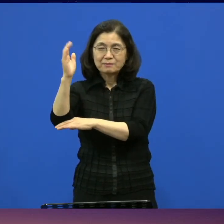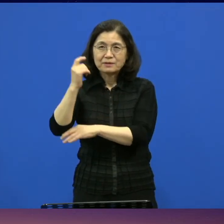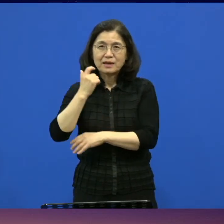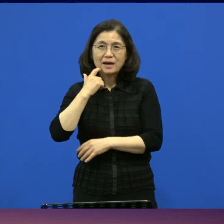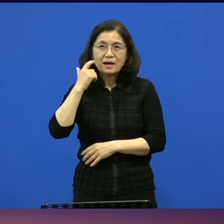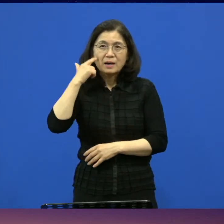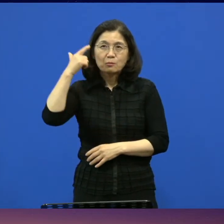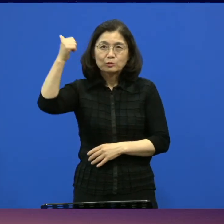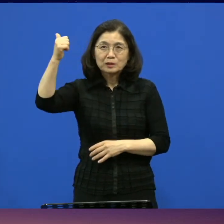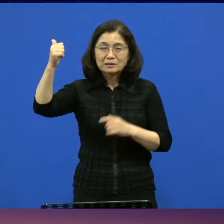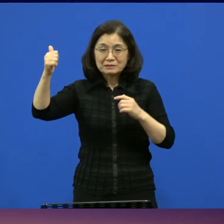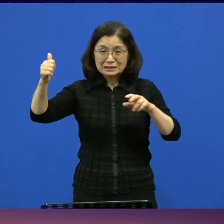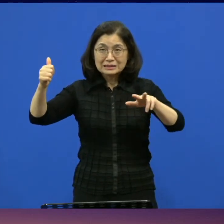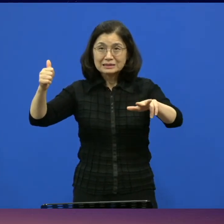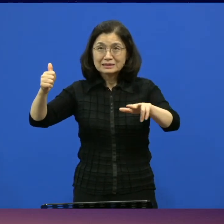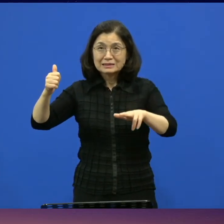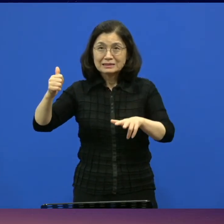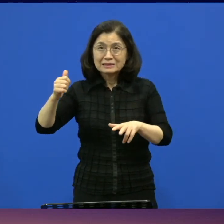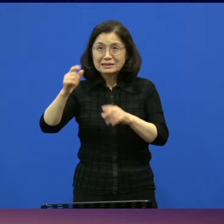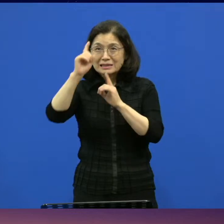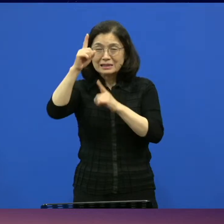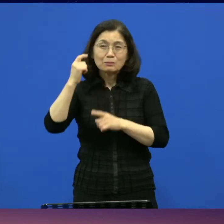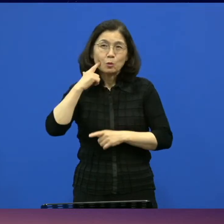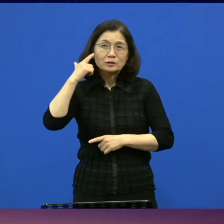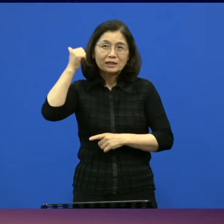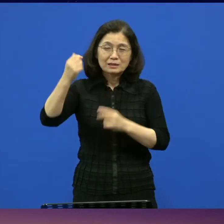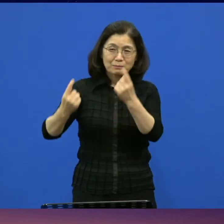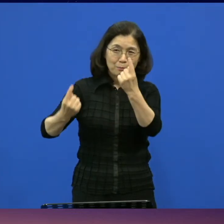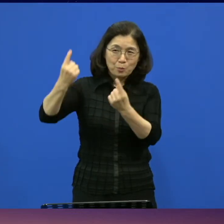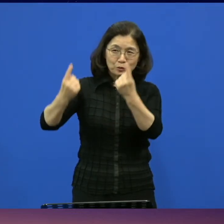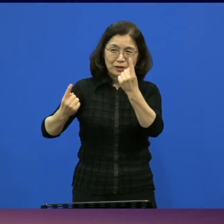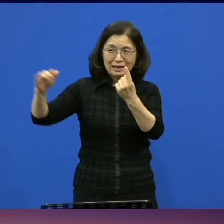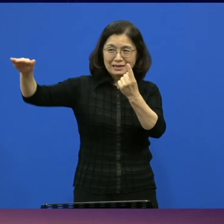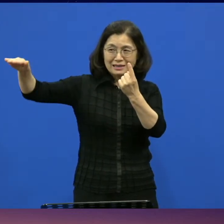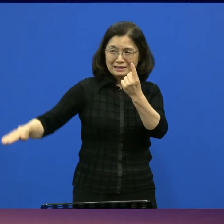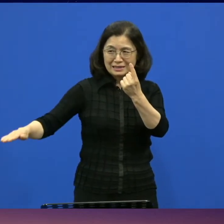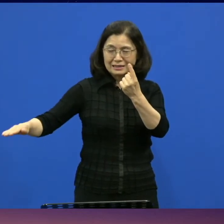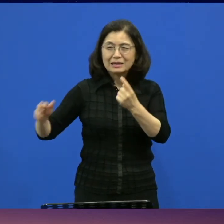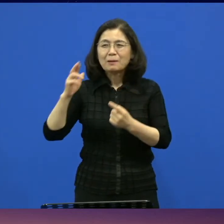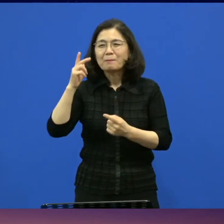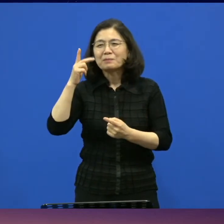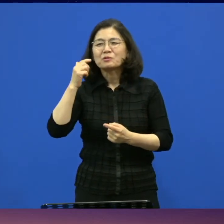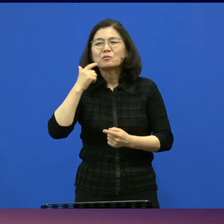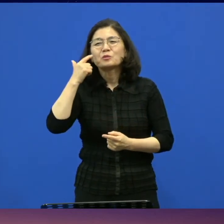더 작은 것 같은데 비슷할 것 같은데.